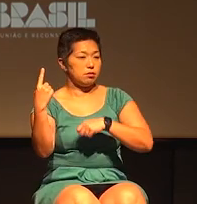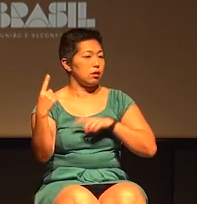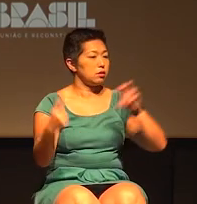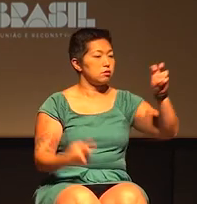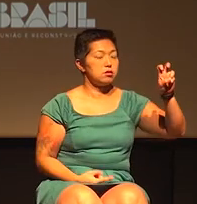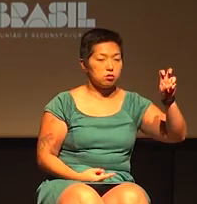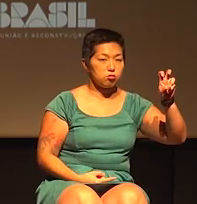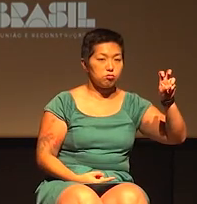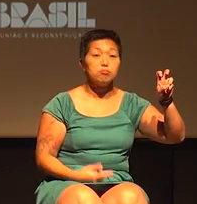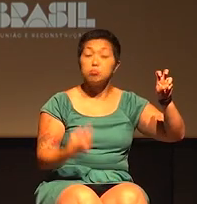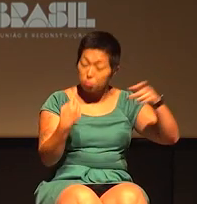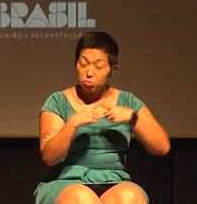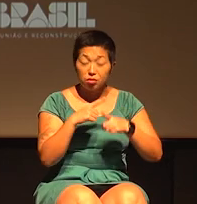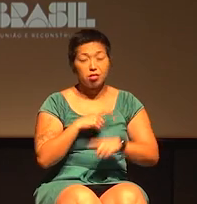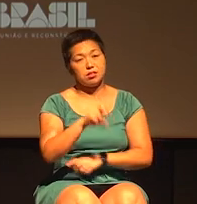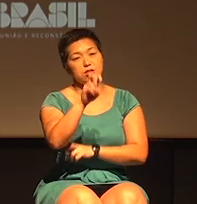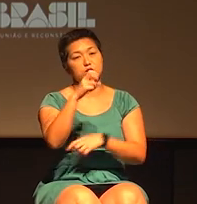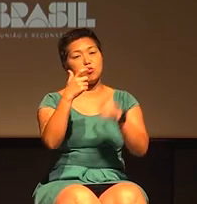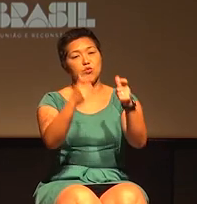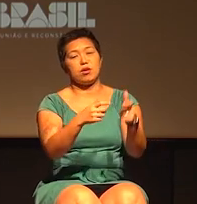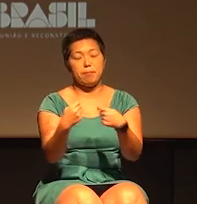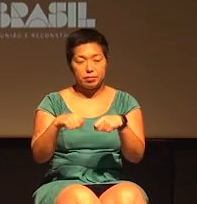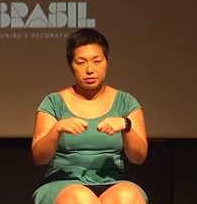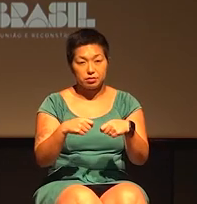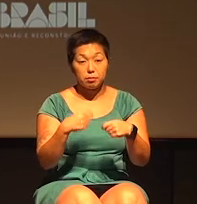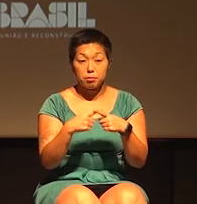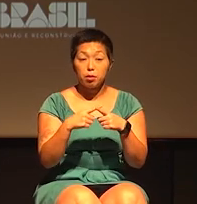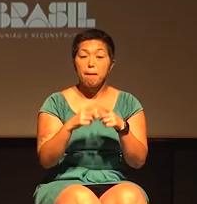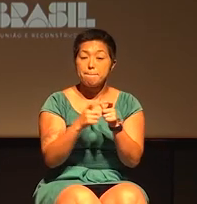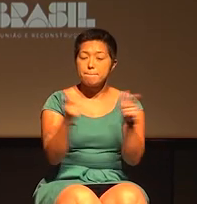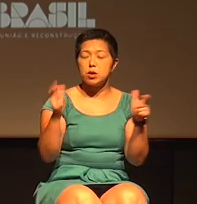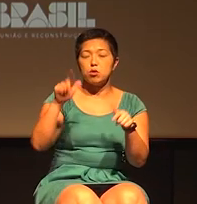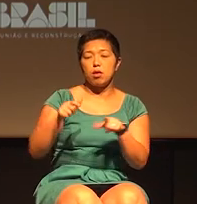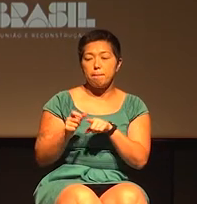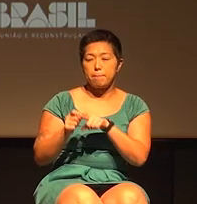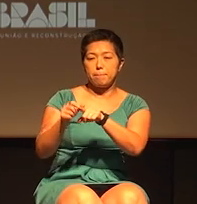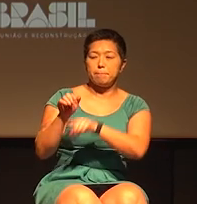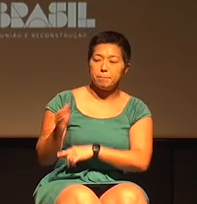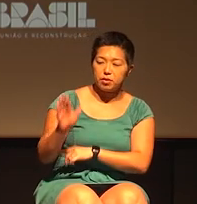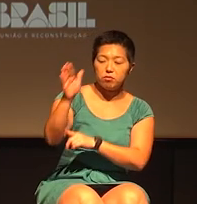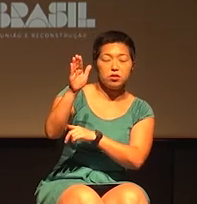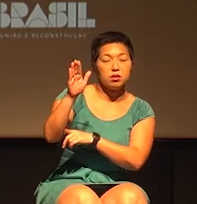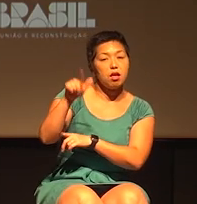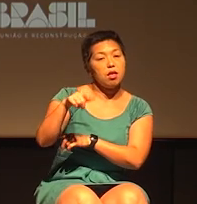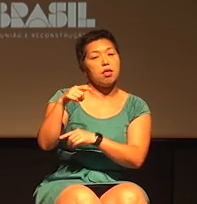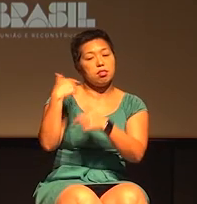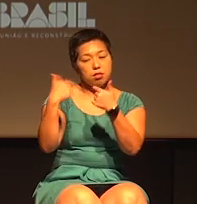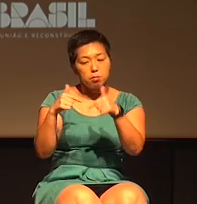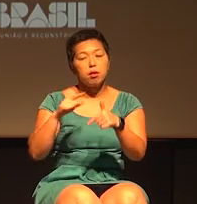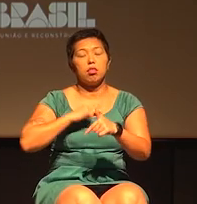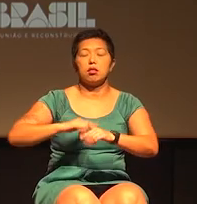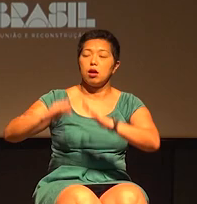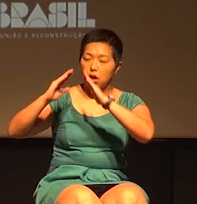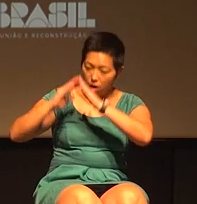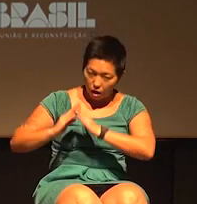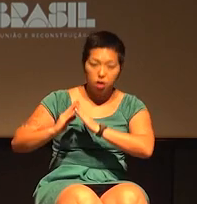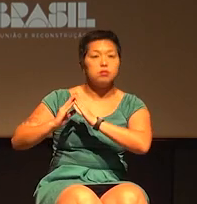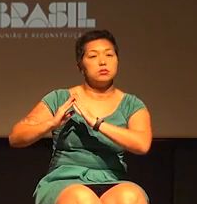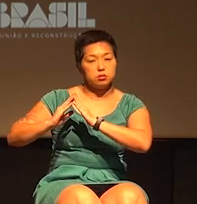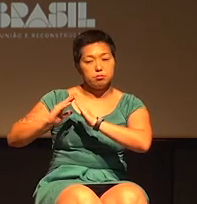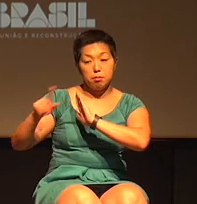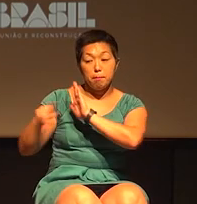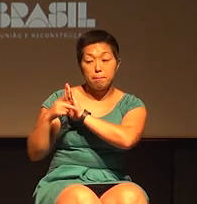normalmente as nossas cozinhas são na periferia justamente para aquela pessoa que é o trabalhador que tem o teto que tem a casa